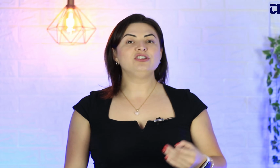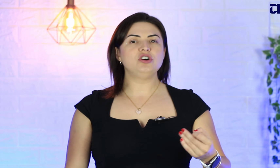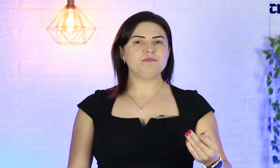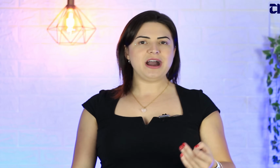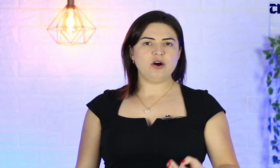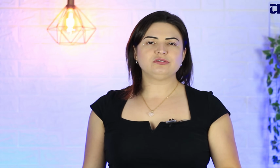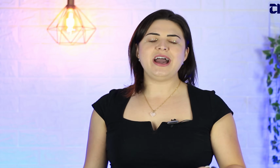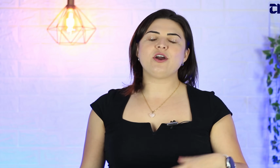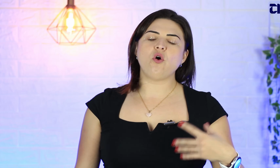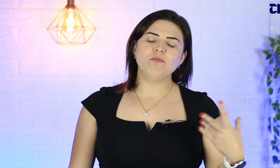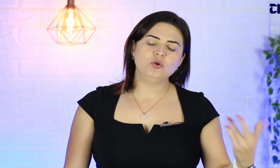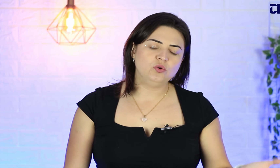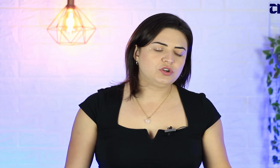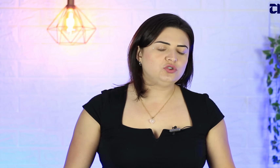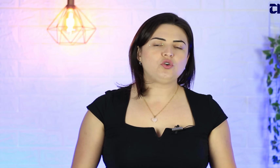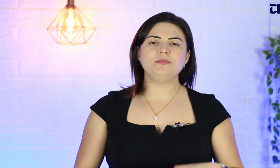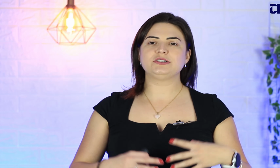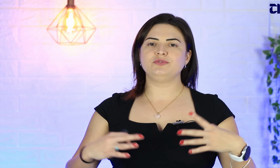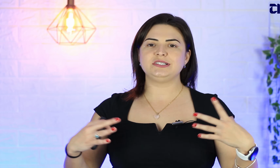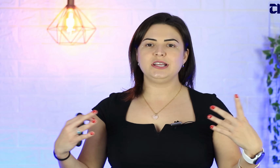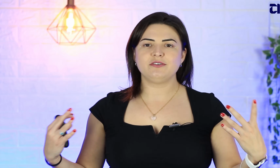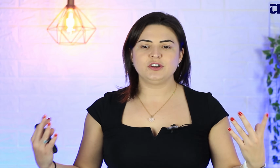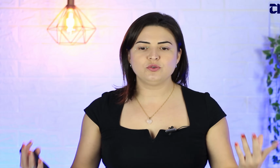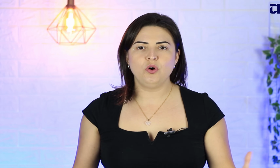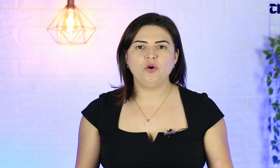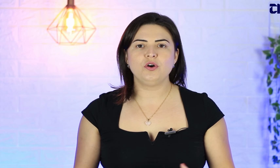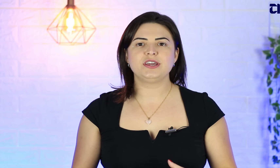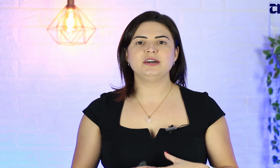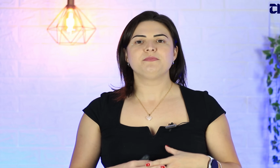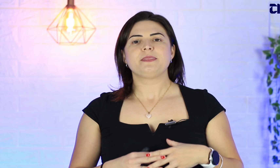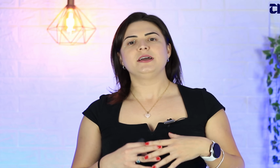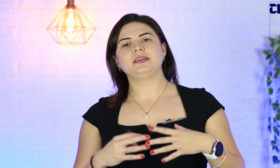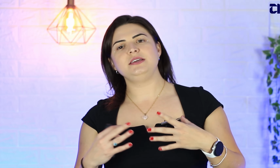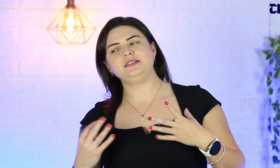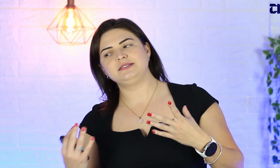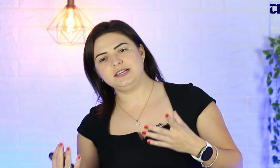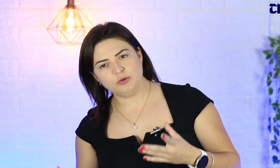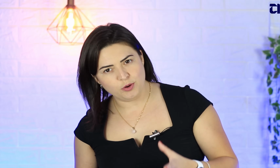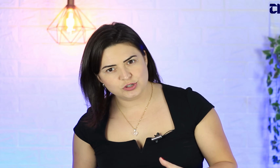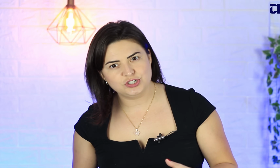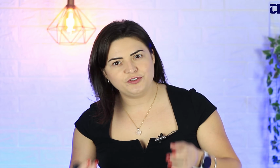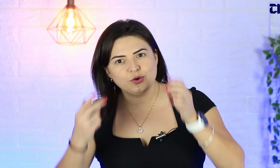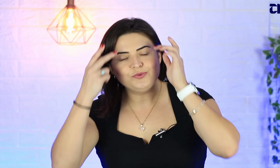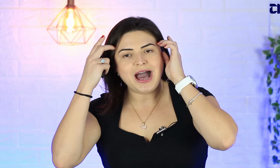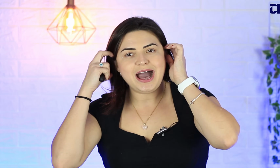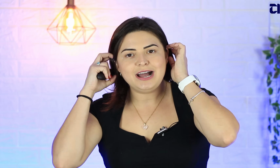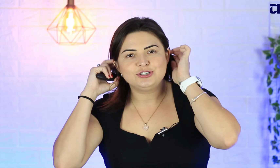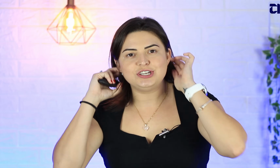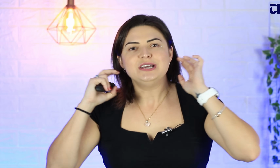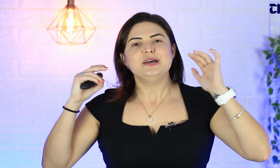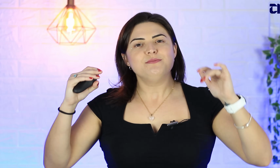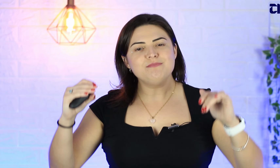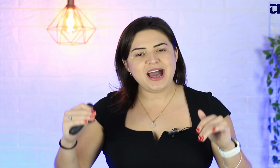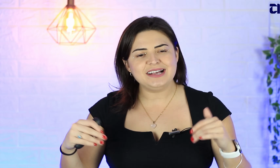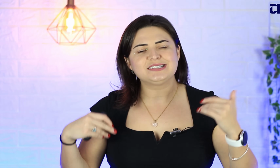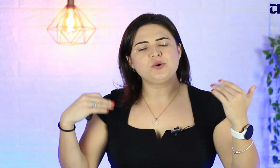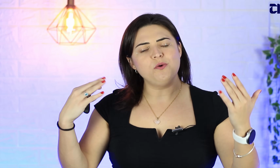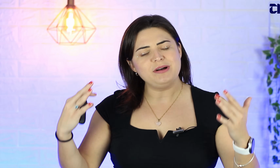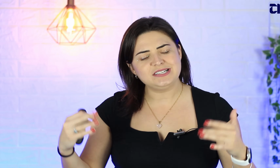É normal, tá? É comum que no começo você tenha vergonha, que sinta um pouco de dificuldade. Mas, com o